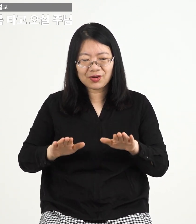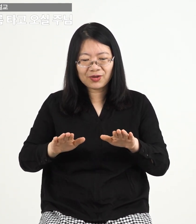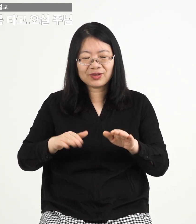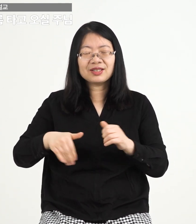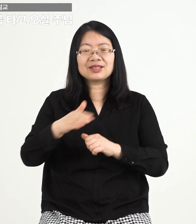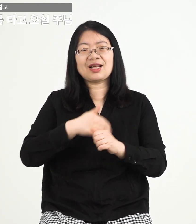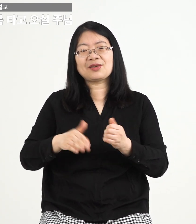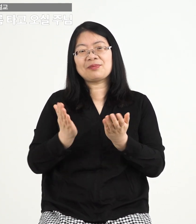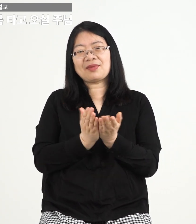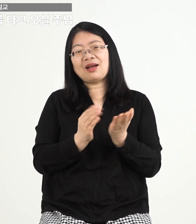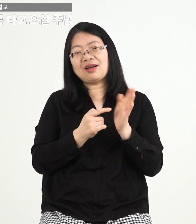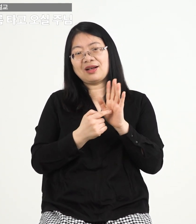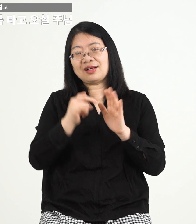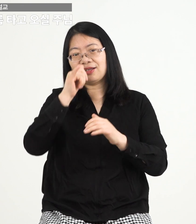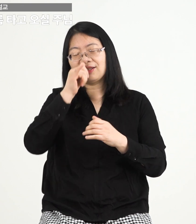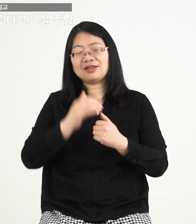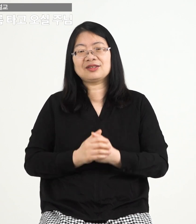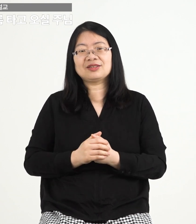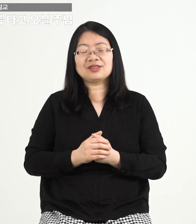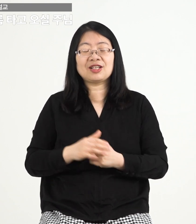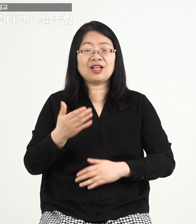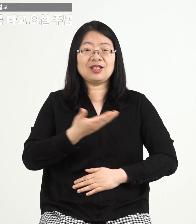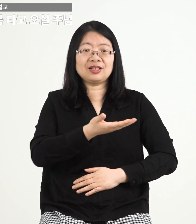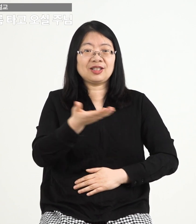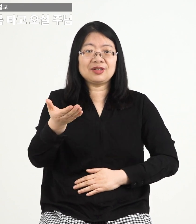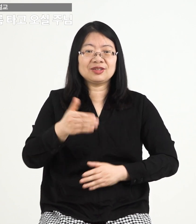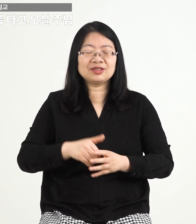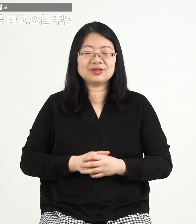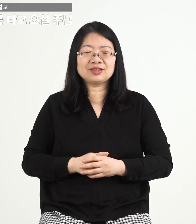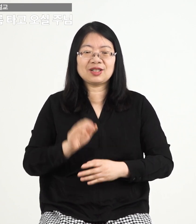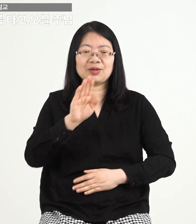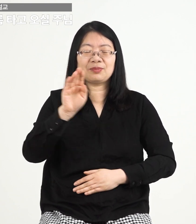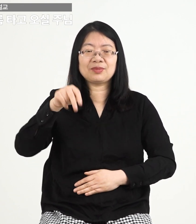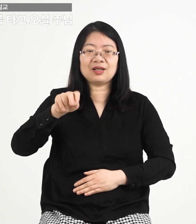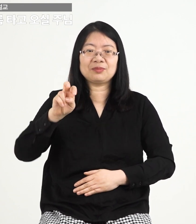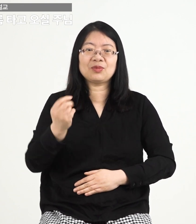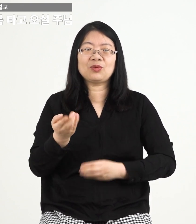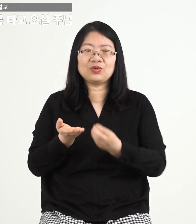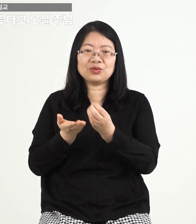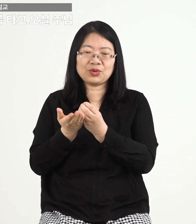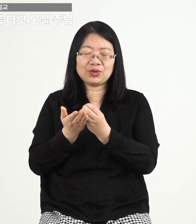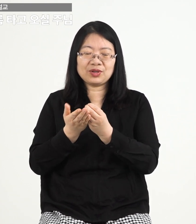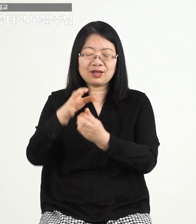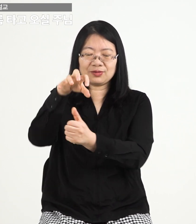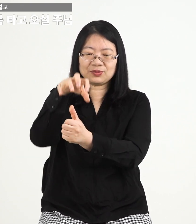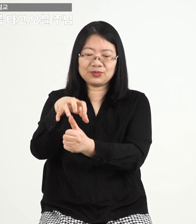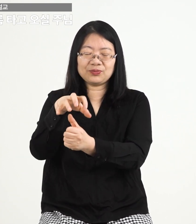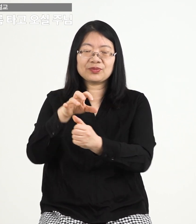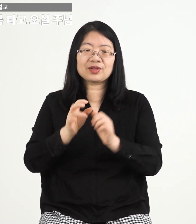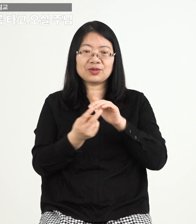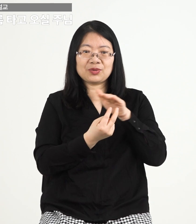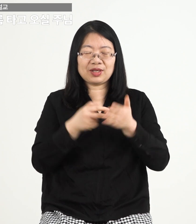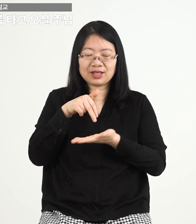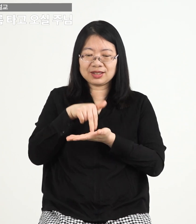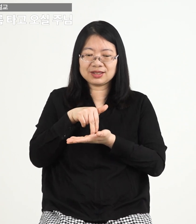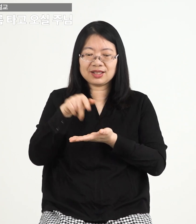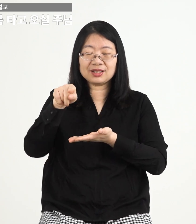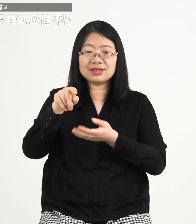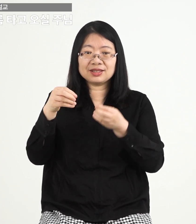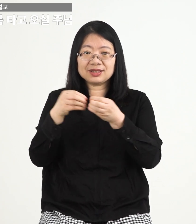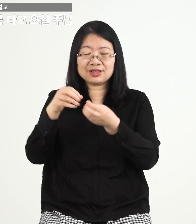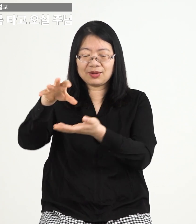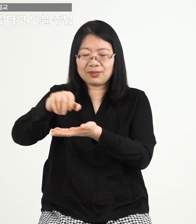현실적인 글들이에요. 그러면 여러분들이 반모섬에 유배된 요한의 입장에서 이제 그 글을